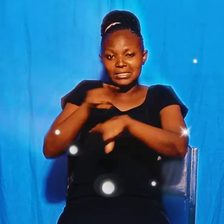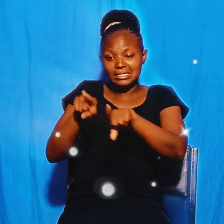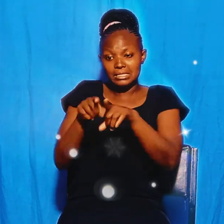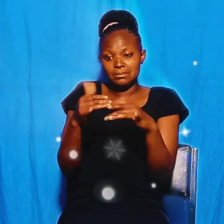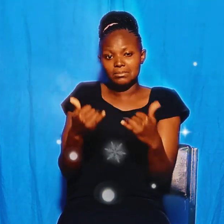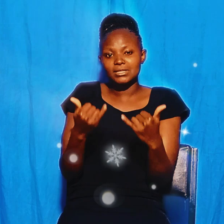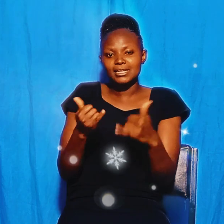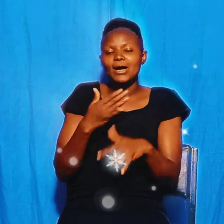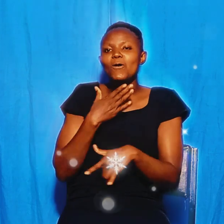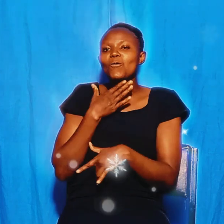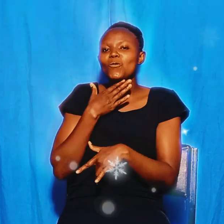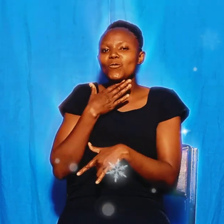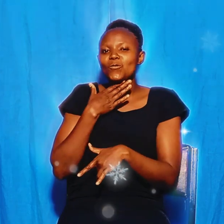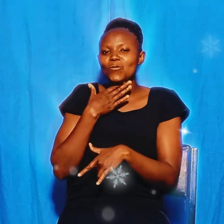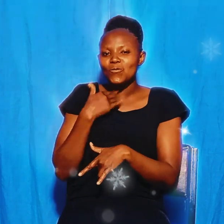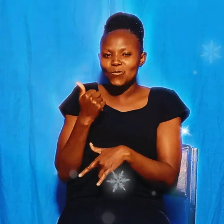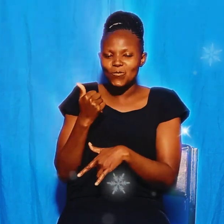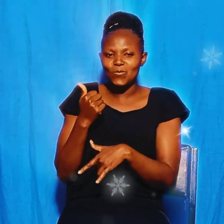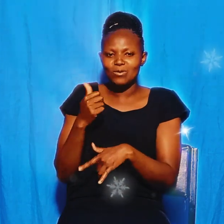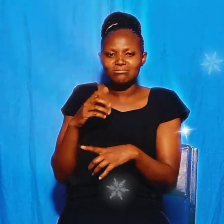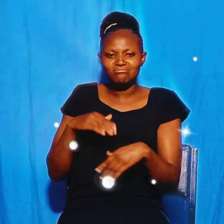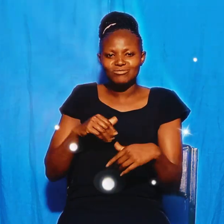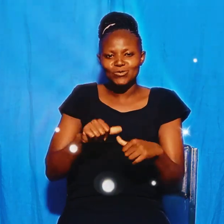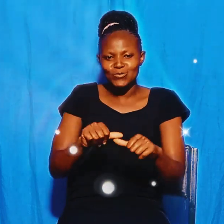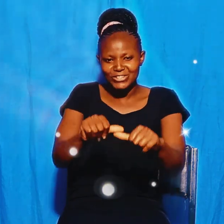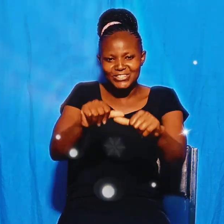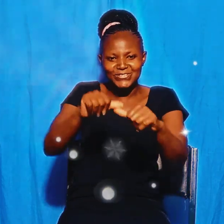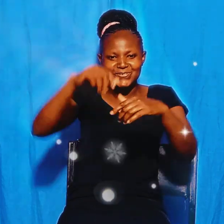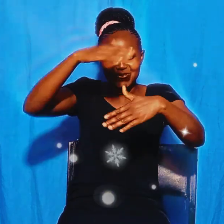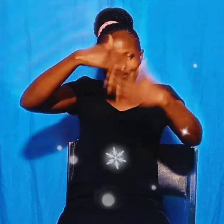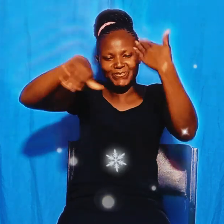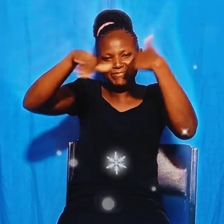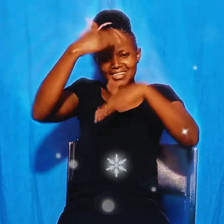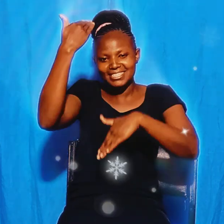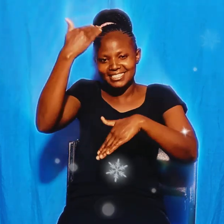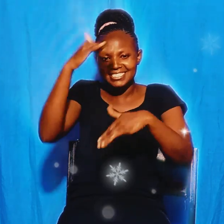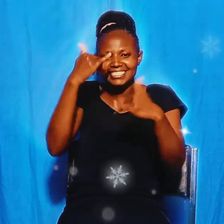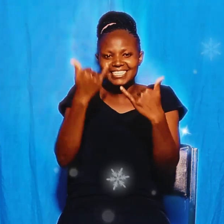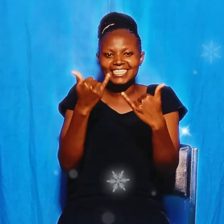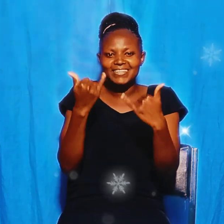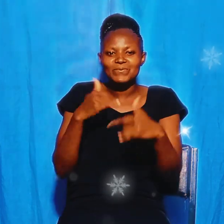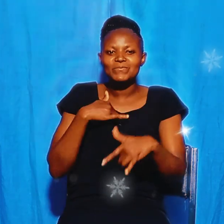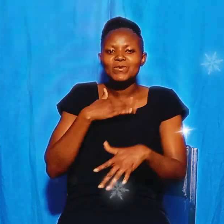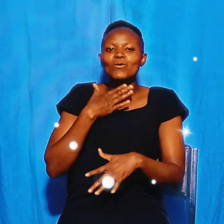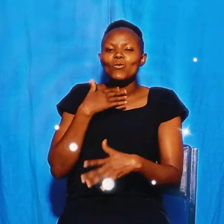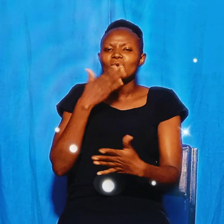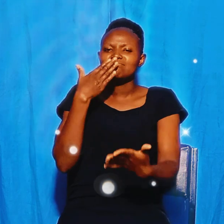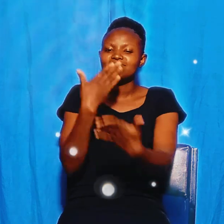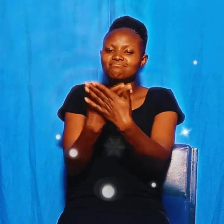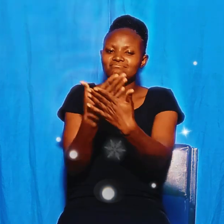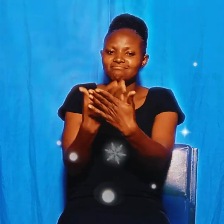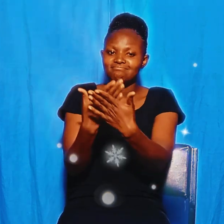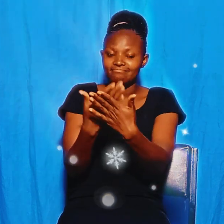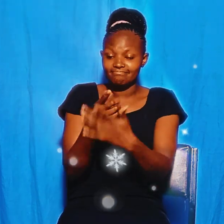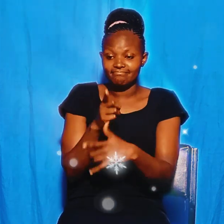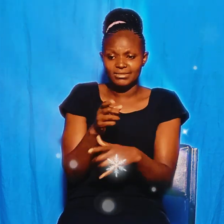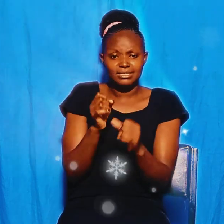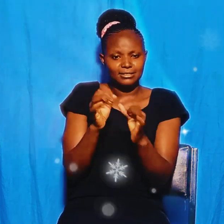maino haa. Nyei nienda utunga mubea ni Tawafranceska Wanja kethi watimu jesi